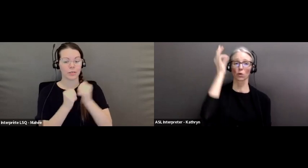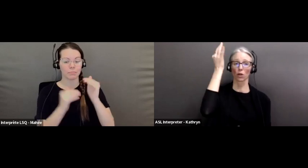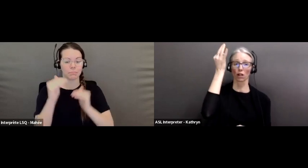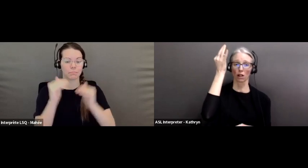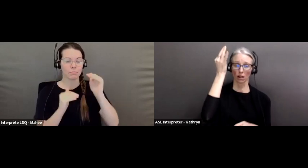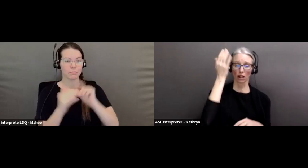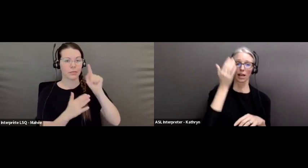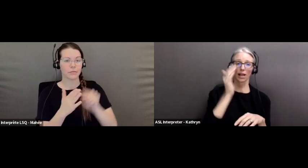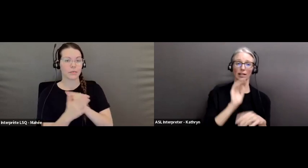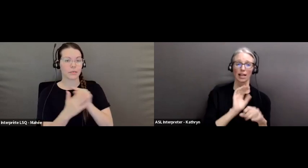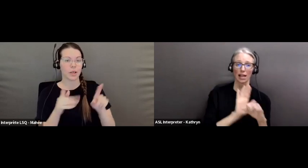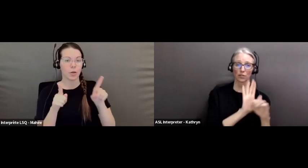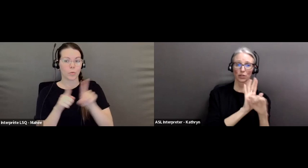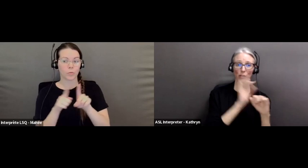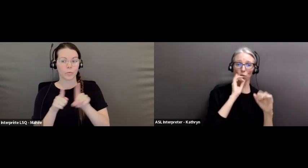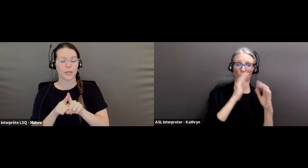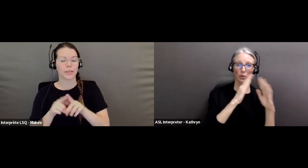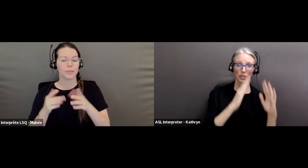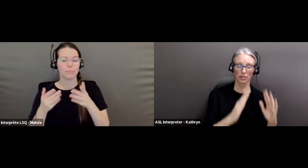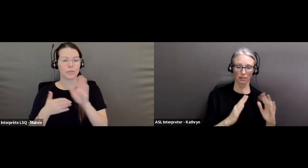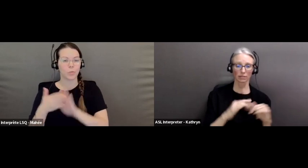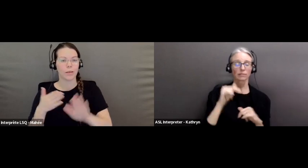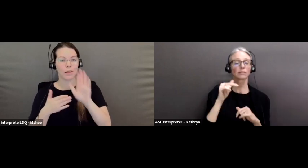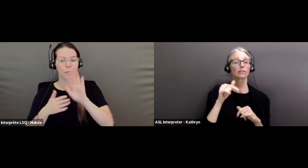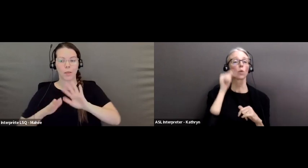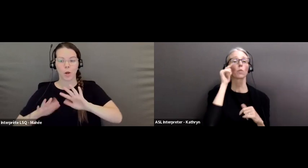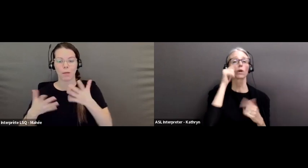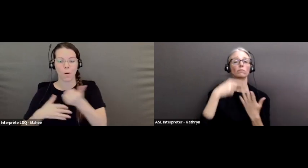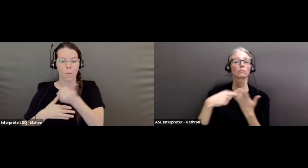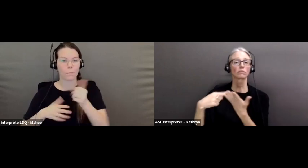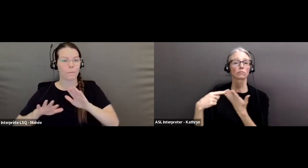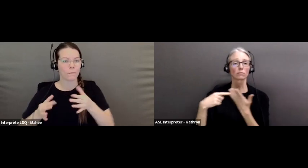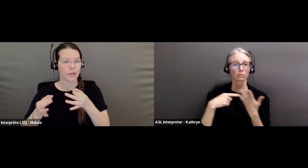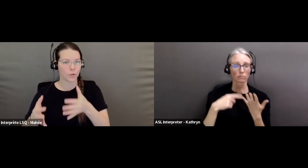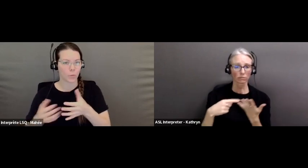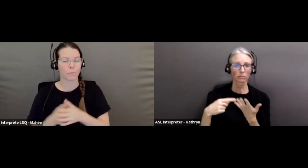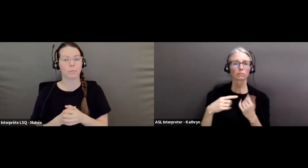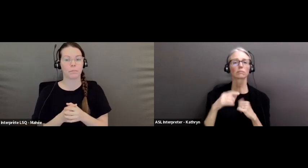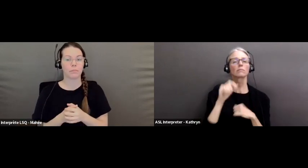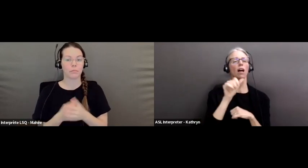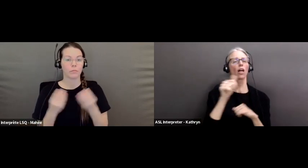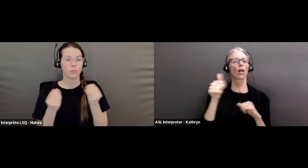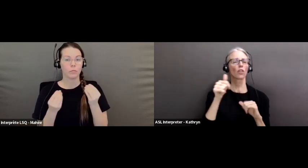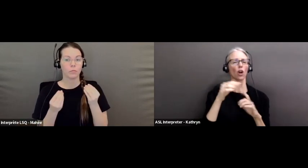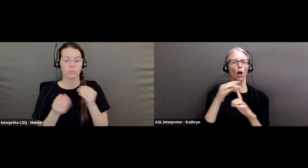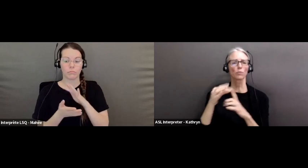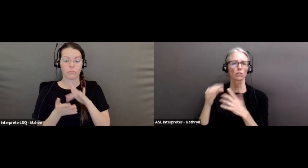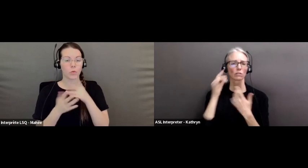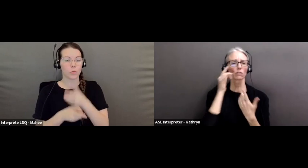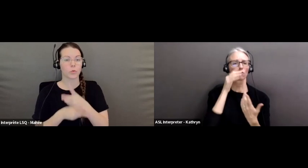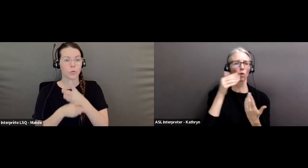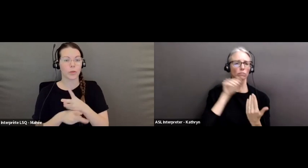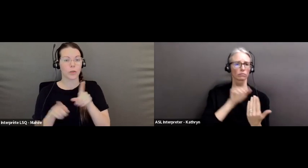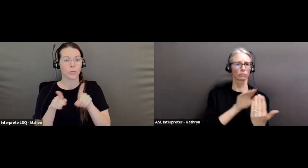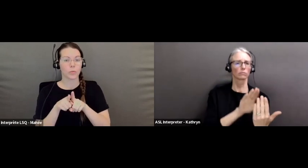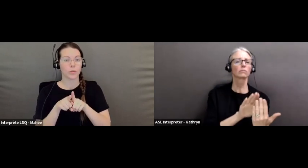pratiques alternatives de citoyenneté. Nous sommes situés au sein d'un milieu de soins et de services